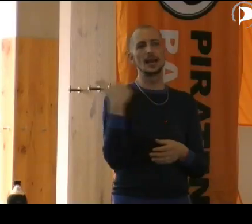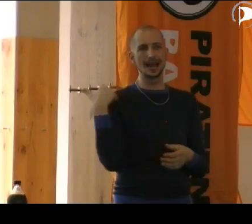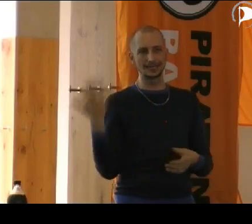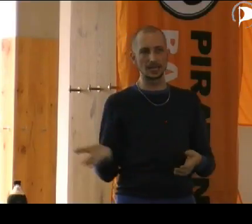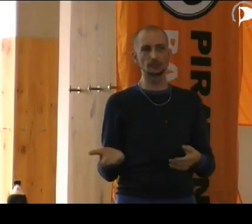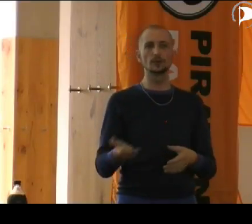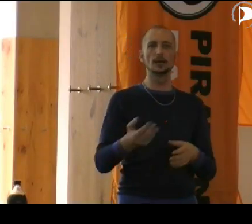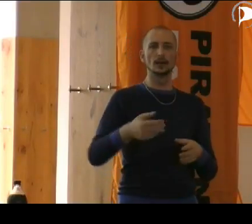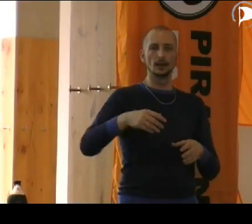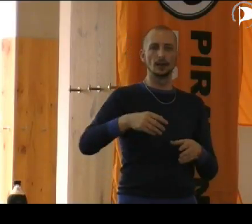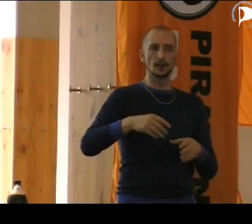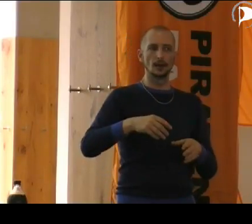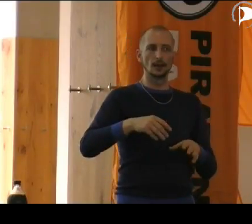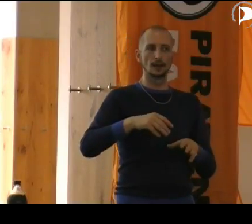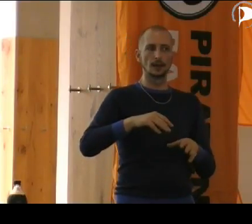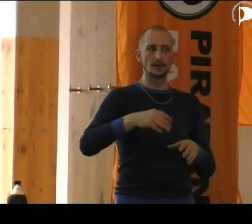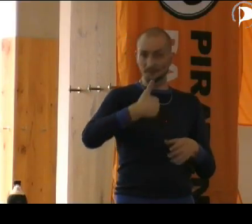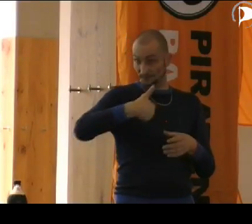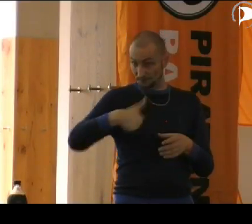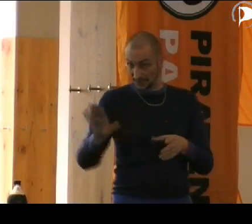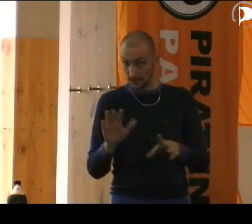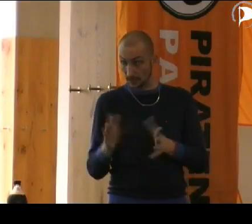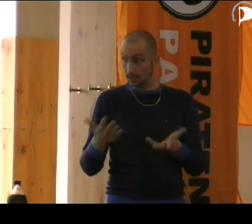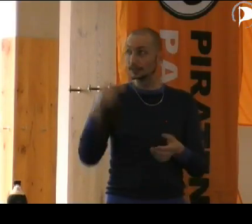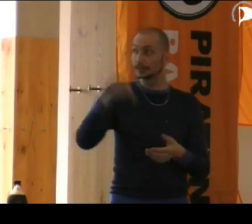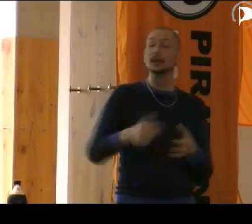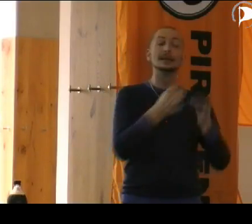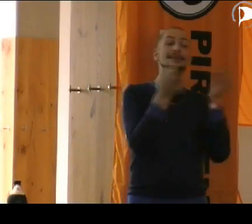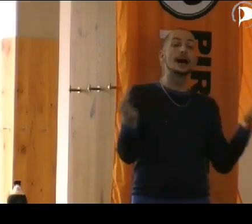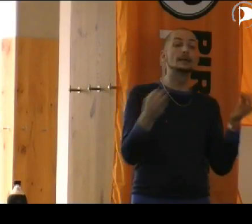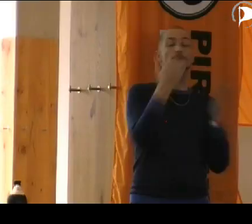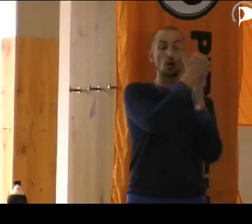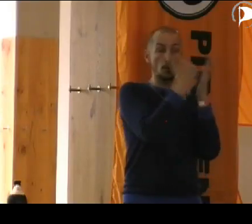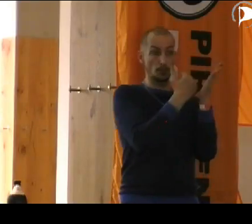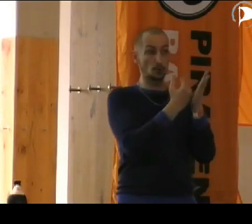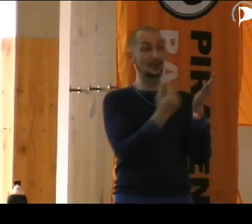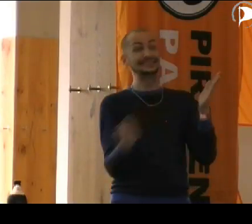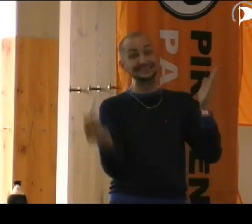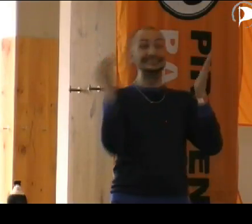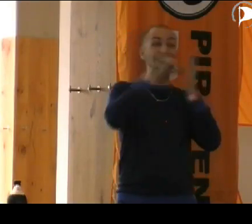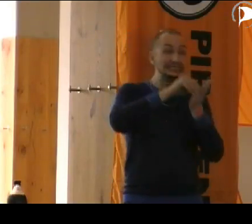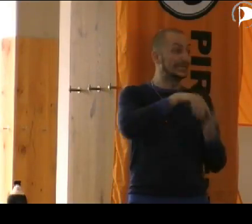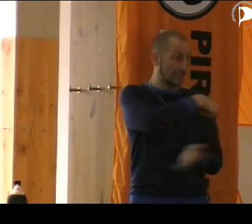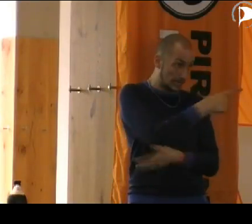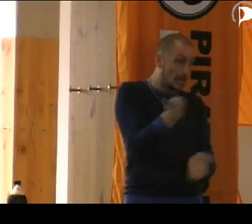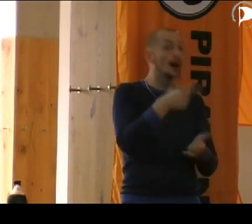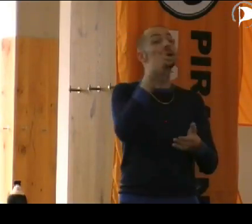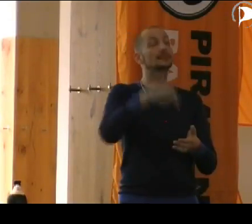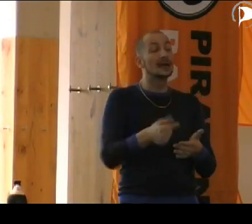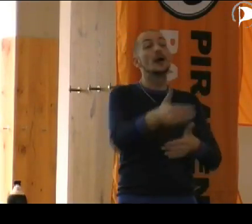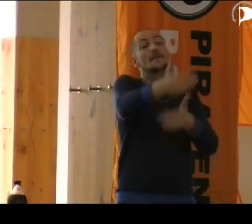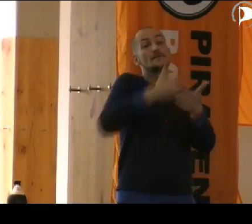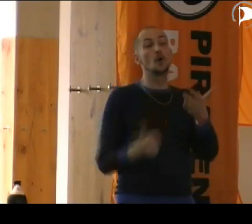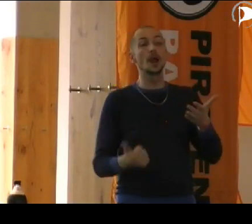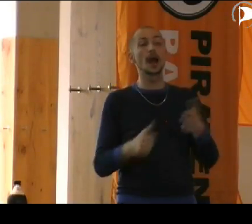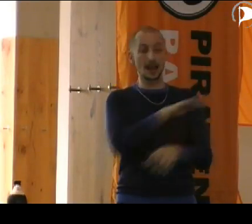nein und finanzielle entlastung die ihr in der tagesordnung drinstehen hatte betrifft die vor ihr liegenden landesvorstand